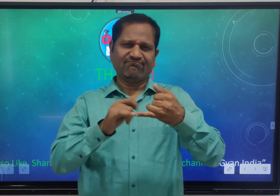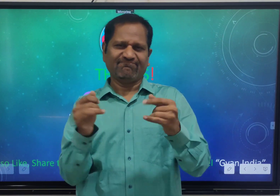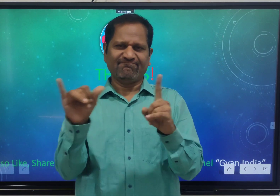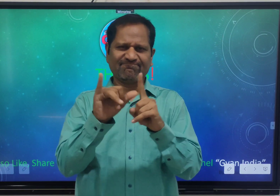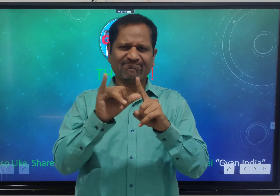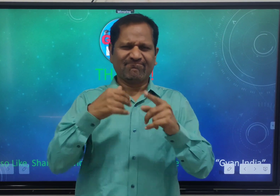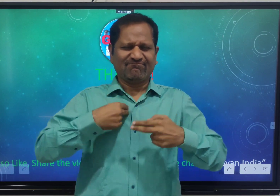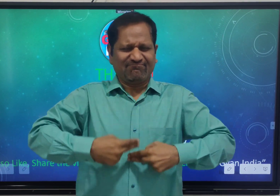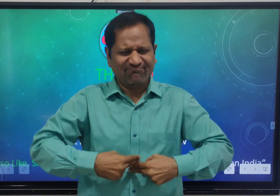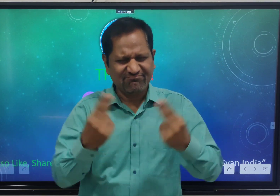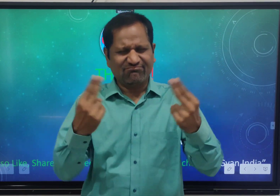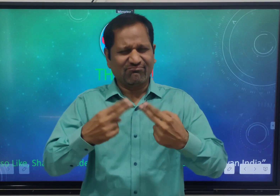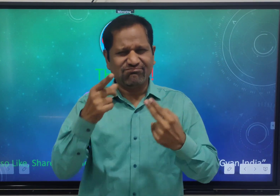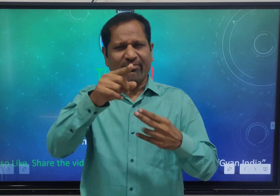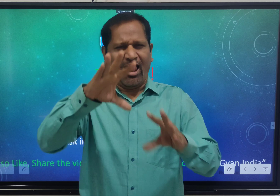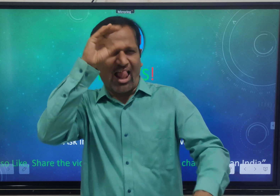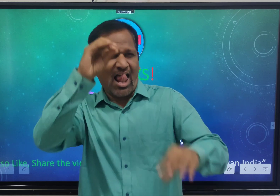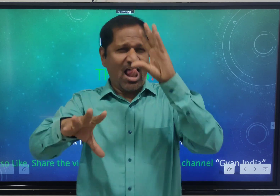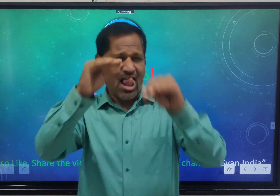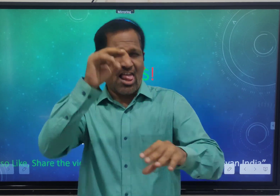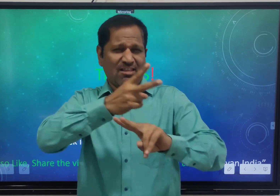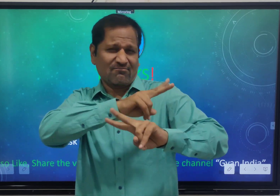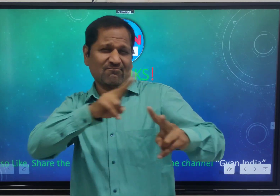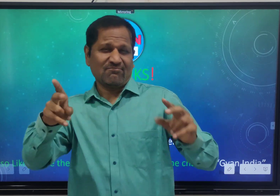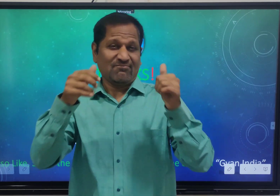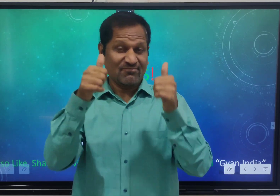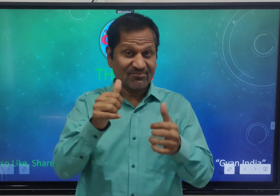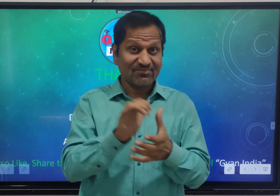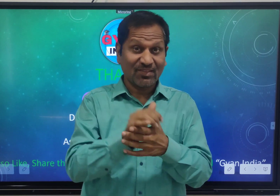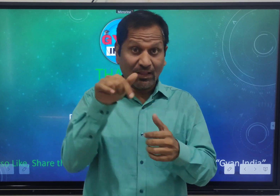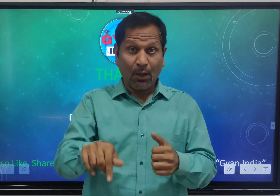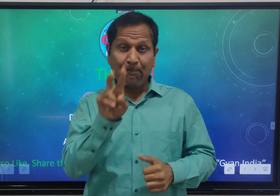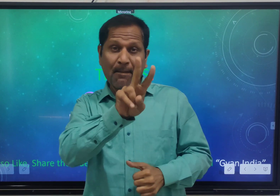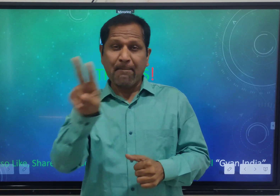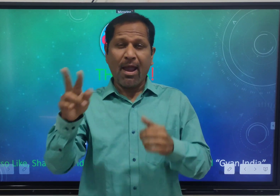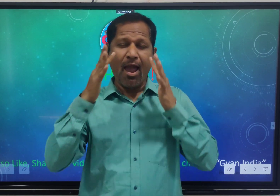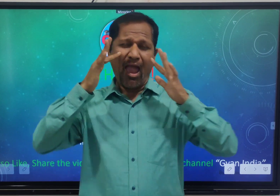आप प्रति रविवार यूट्यूब चैनल पर ज्ञान इंडिया में मेरे जो लॉ क्लास को अटेंड